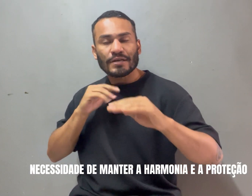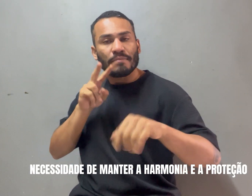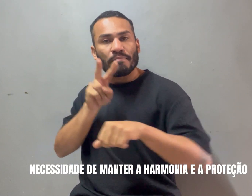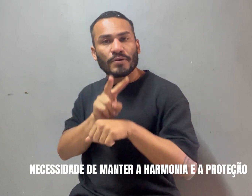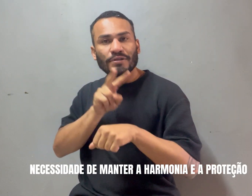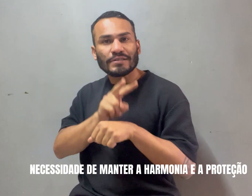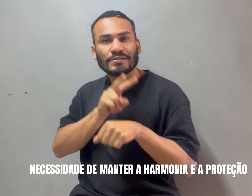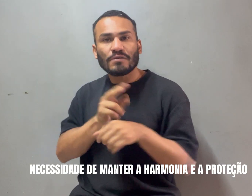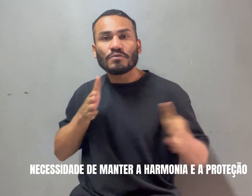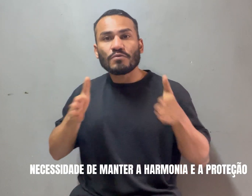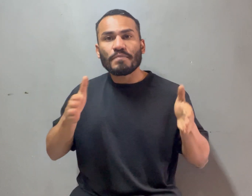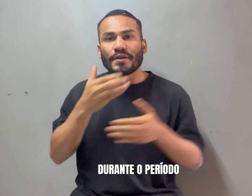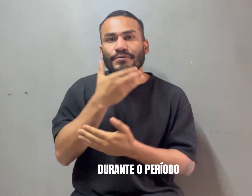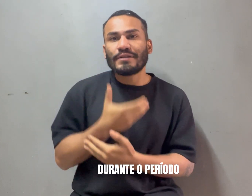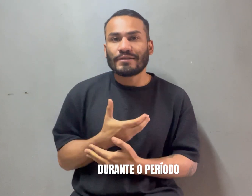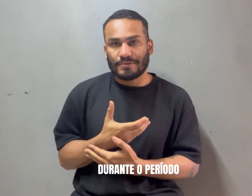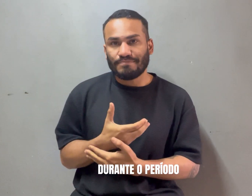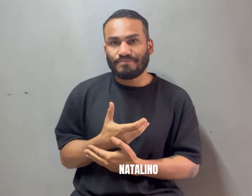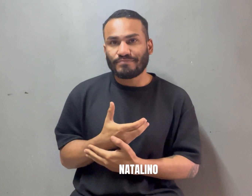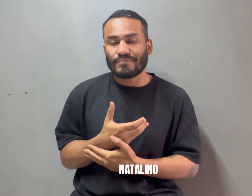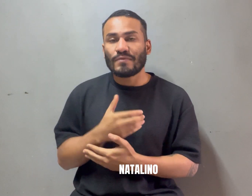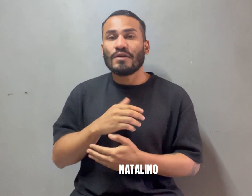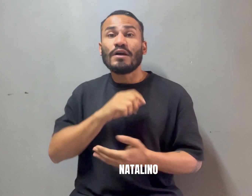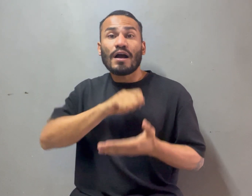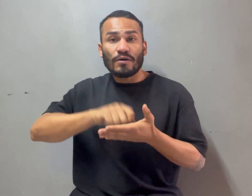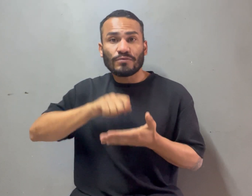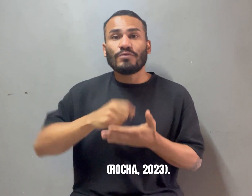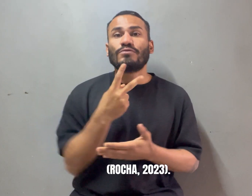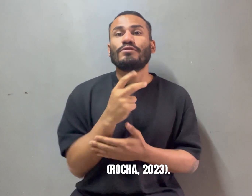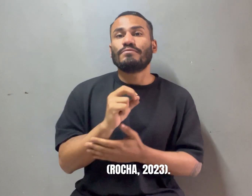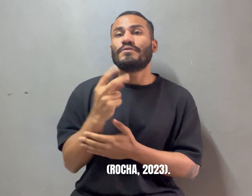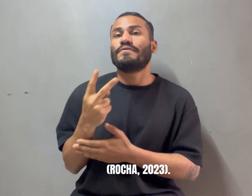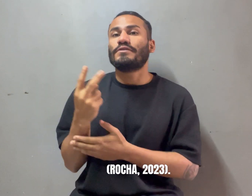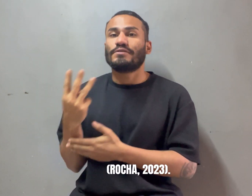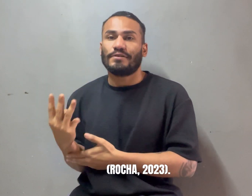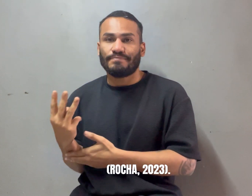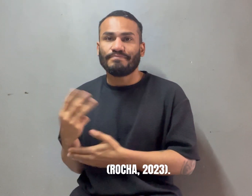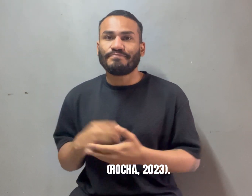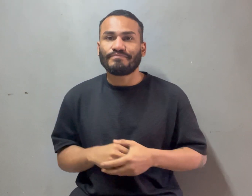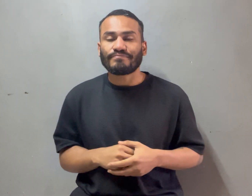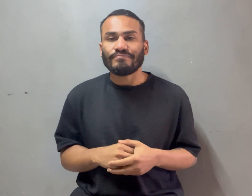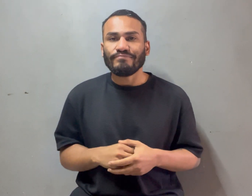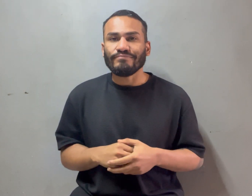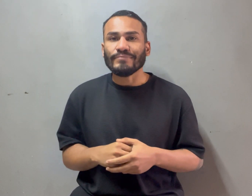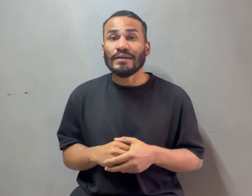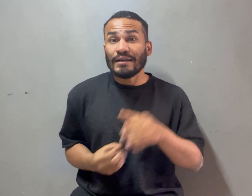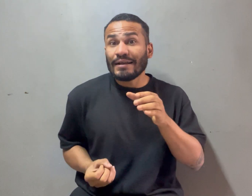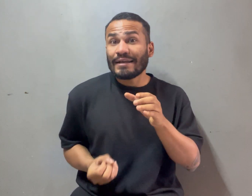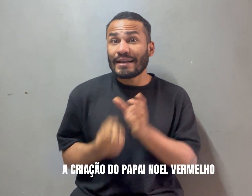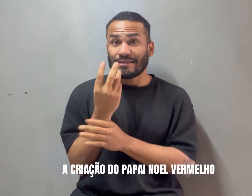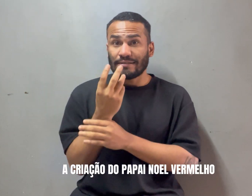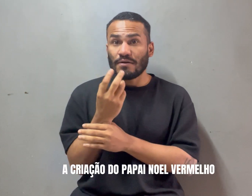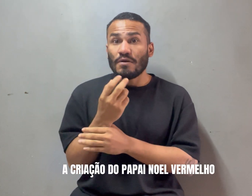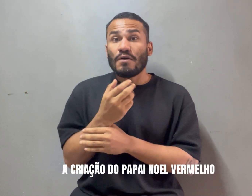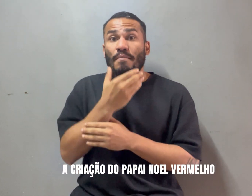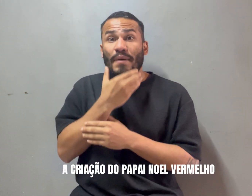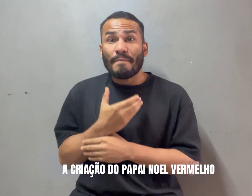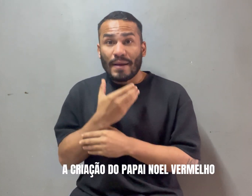harmonia e a proteção durante o período natalino. Rocha 2023. A criação do Papai